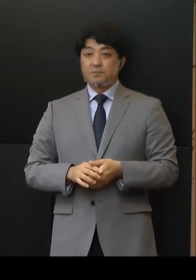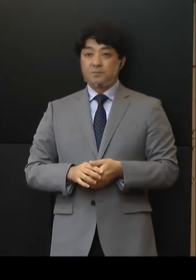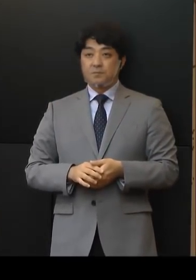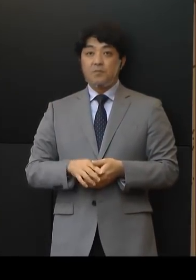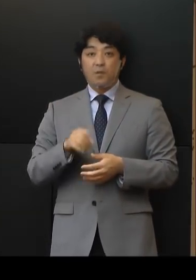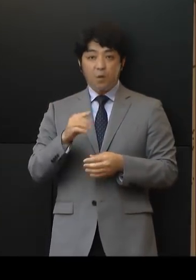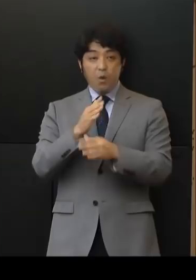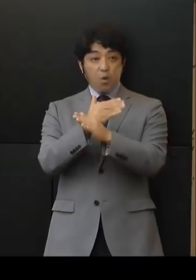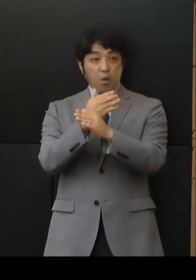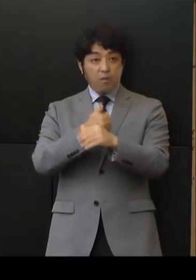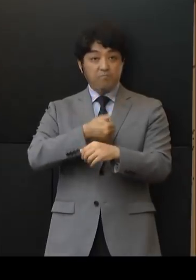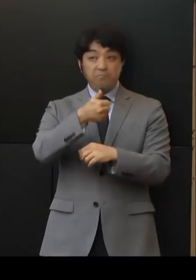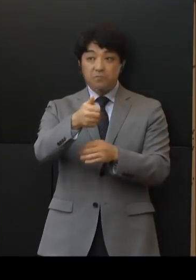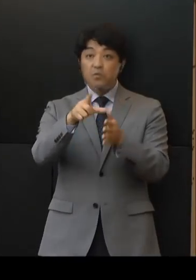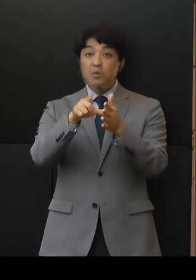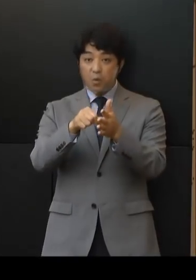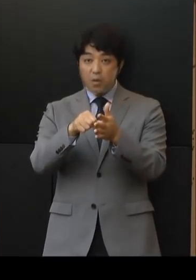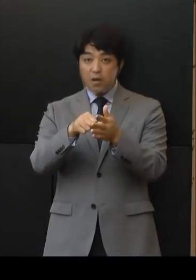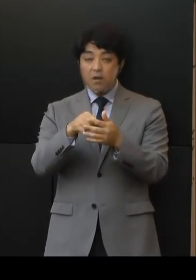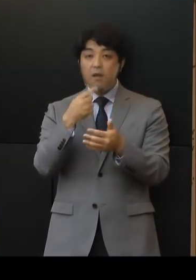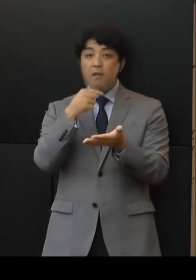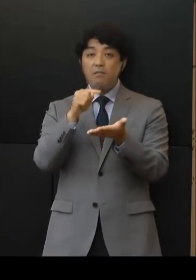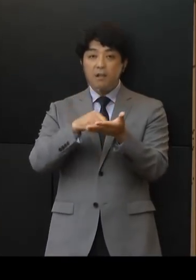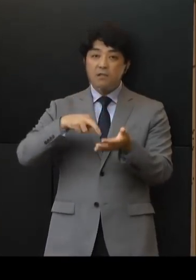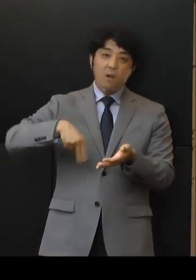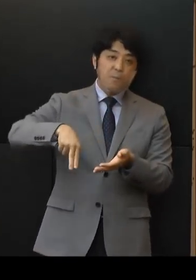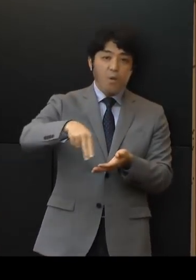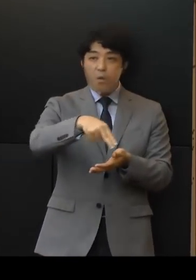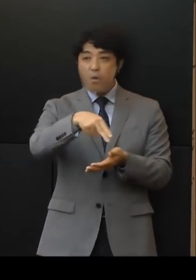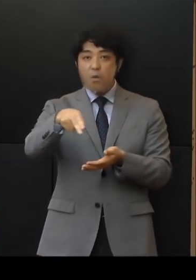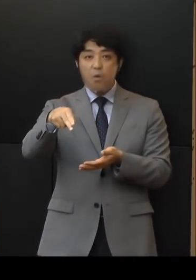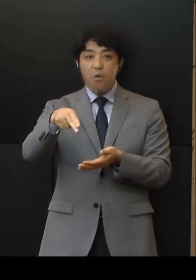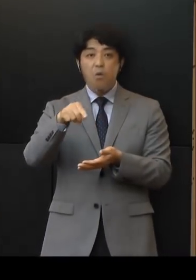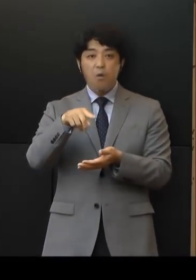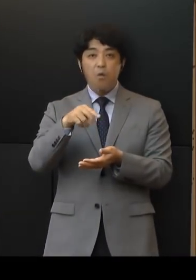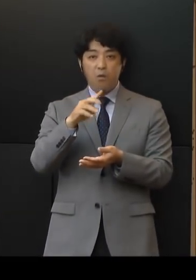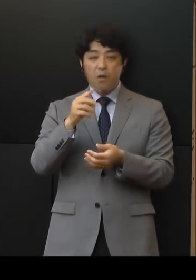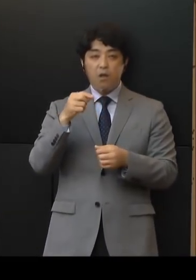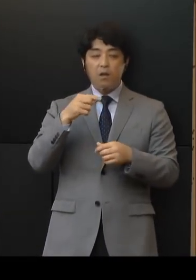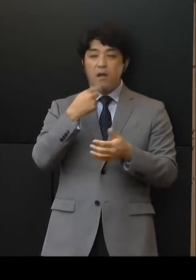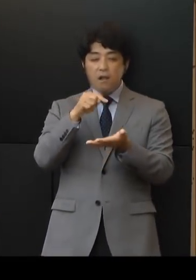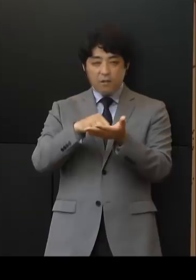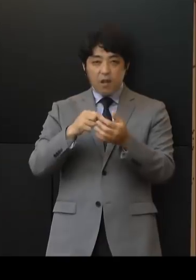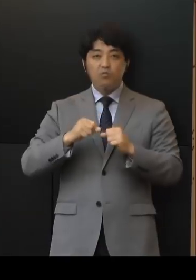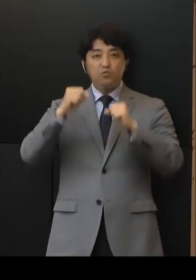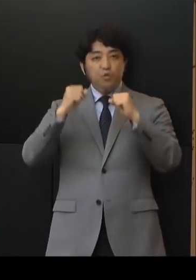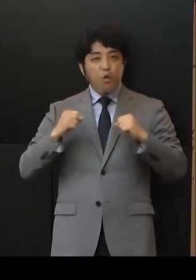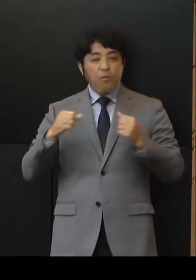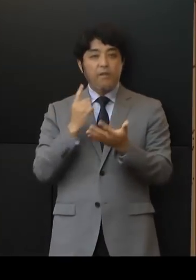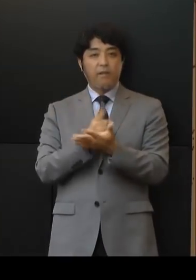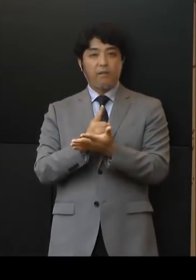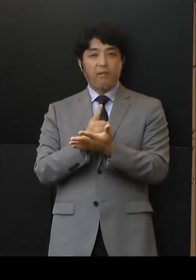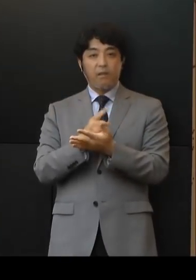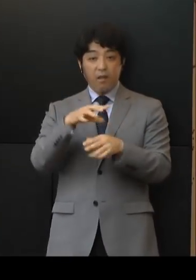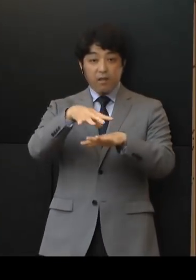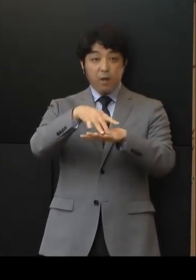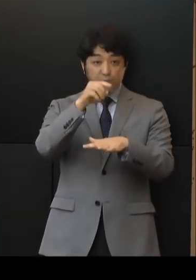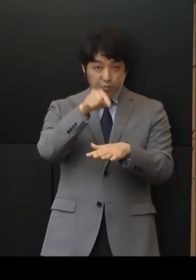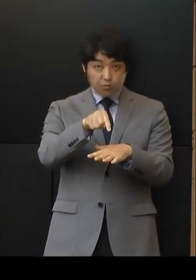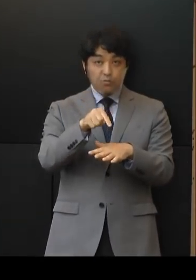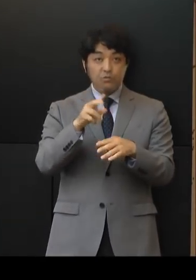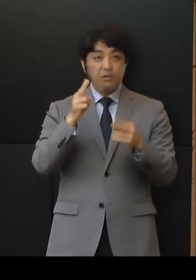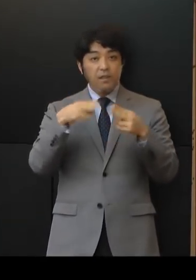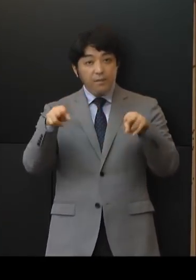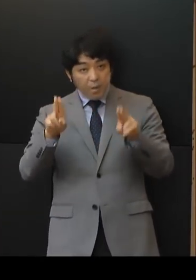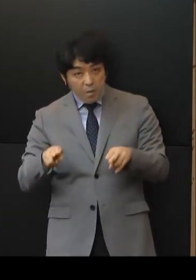公園に出かける際は散歩や軽い運動のみとし、キャンプ、レクリエーション、スポーツ